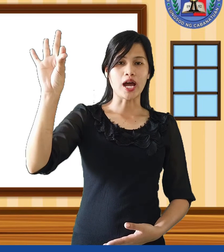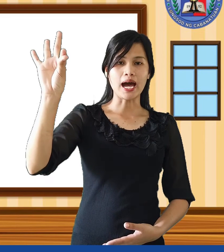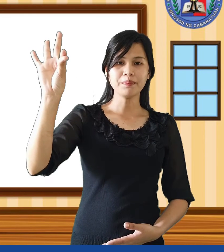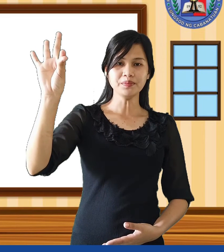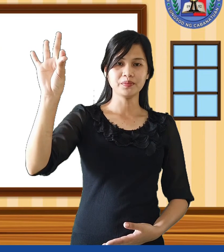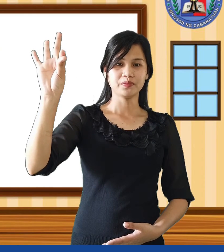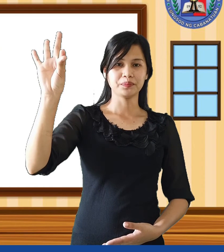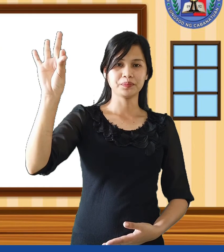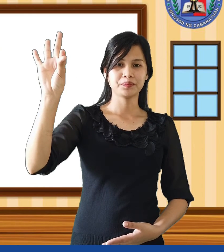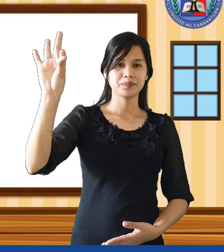9.